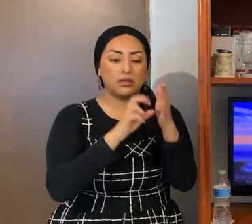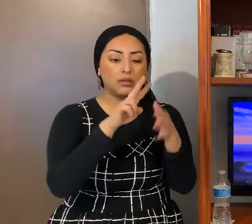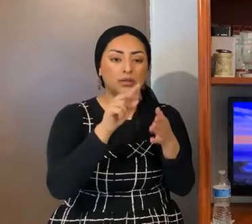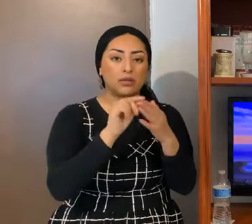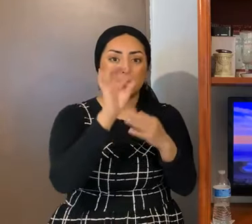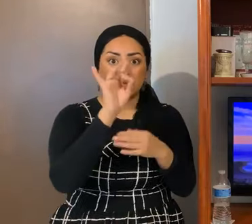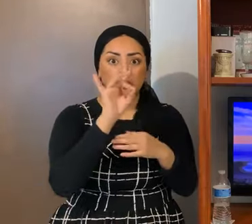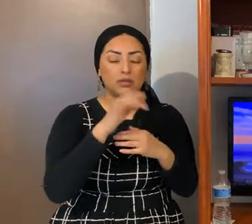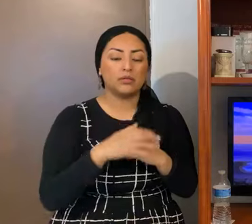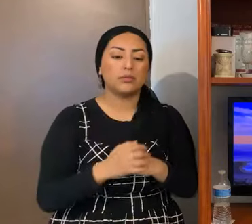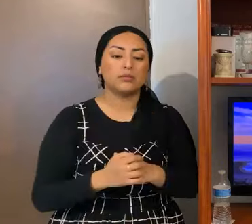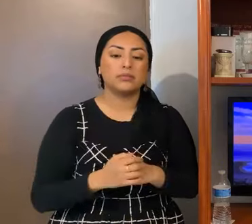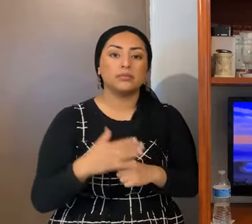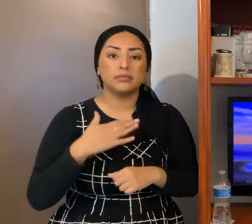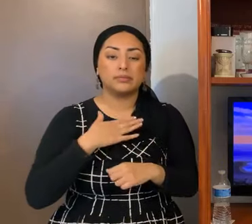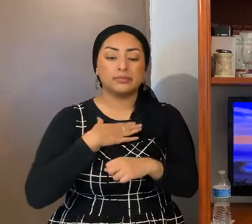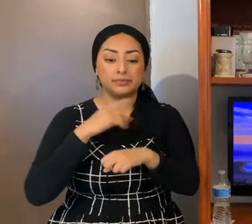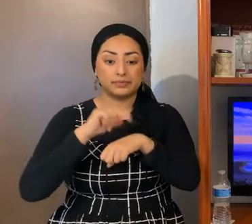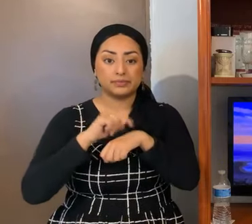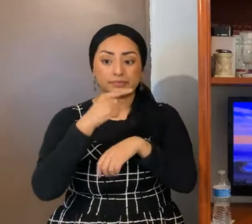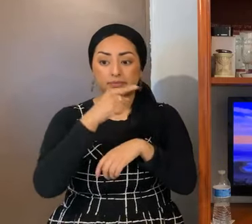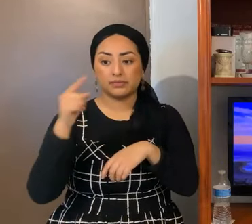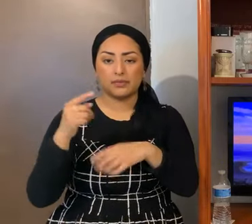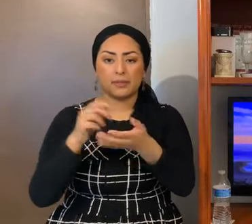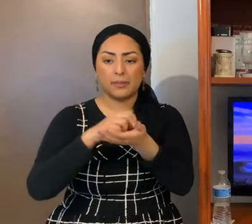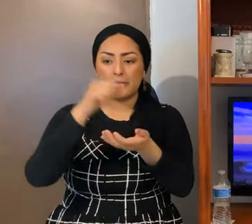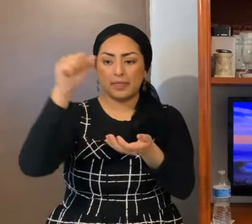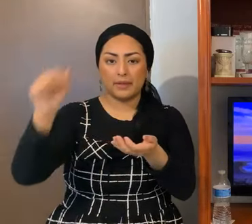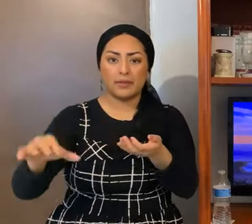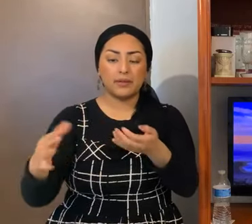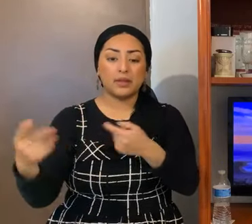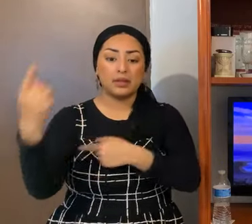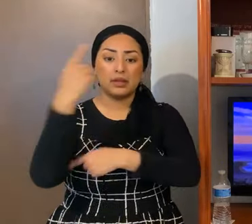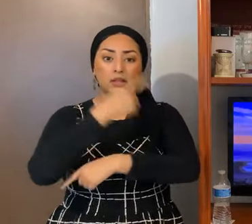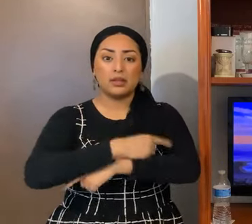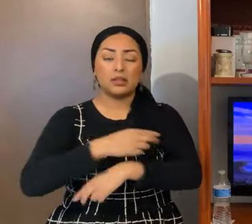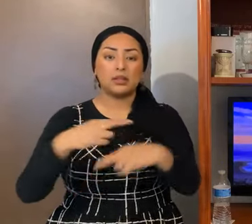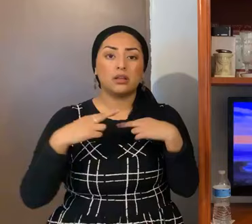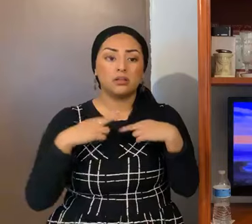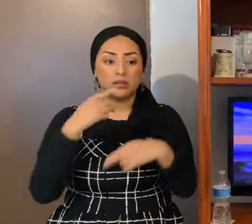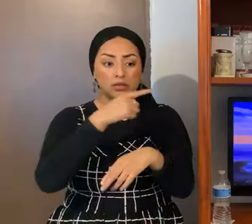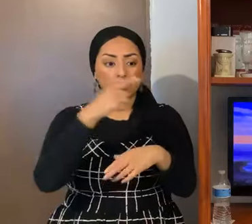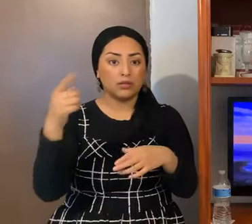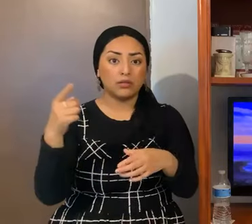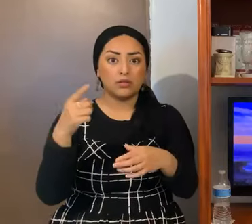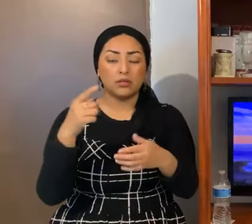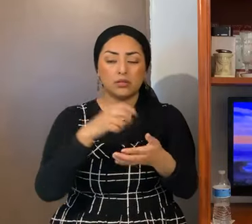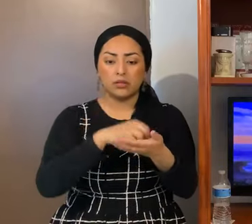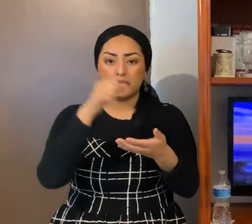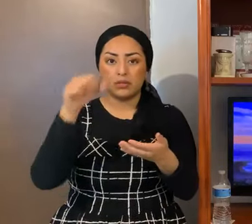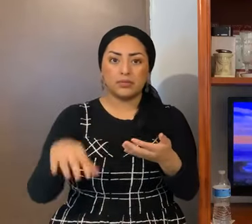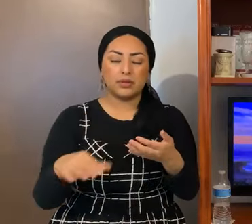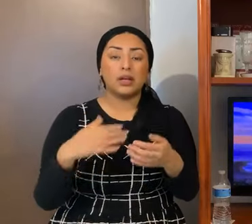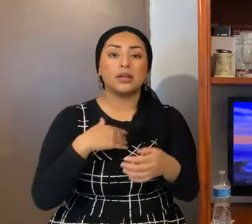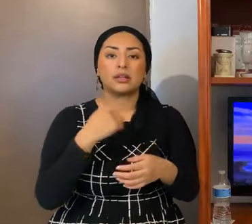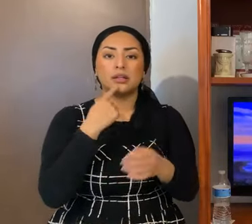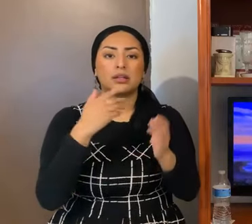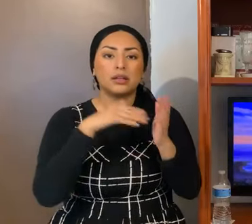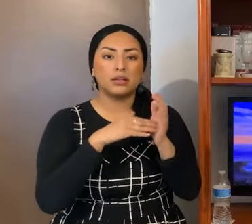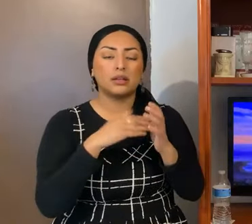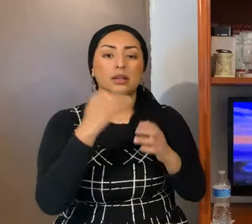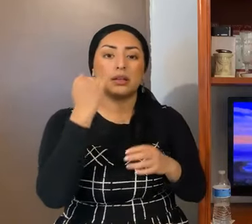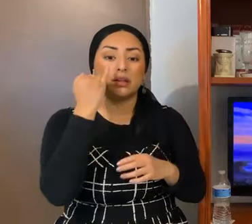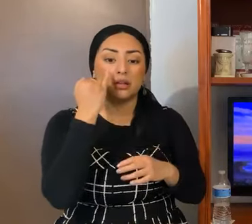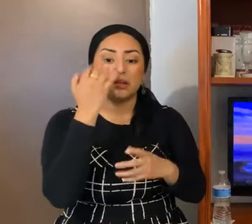santuarios menospreciasteis, mi Mishkan menospreciaste, y mis días de reposo has profanado. Vuelvo a decirlo, si